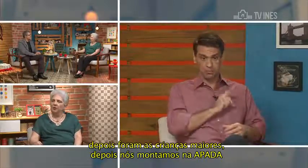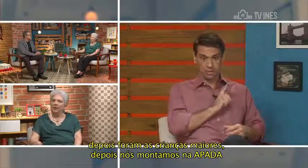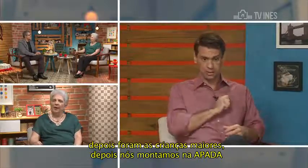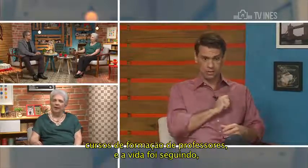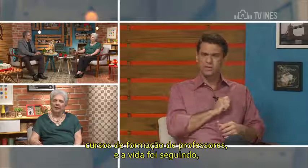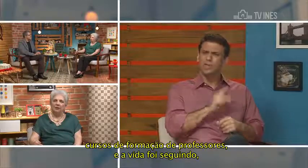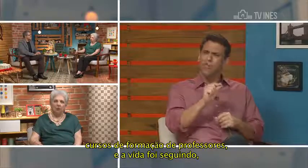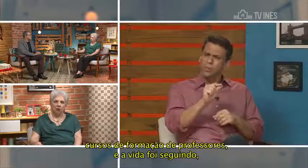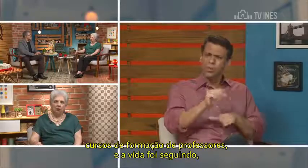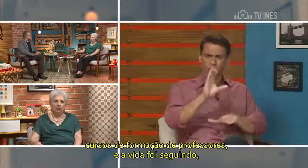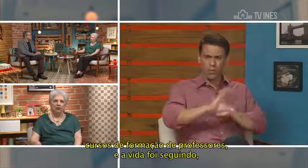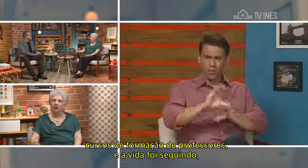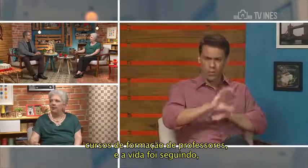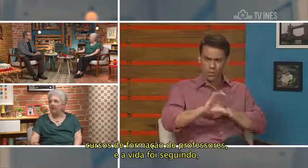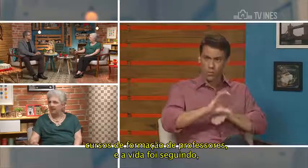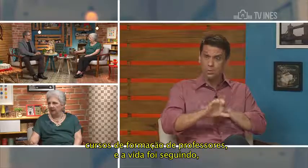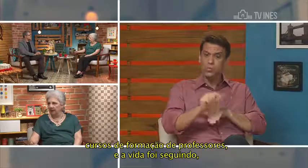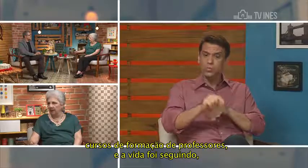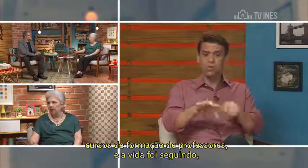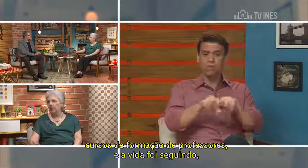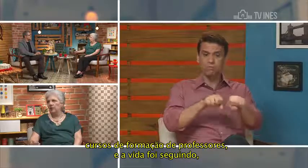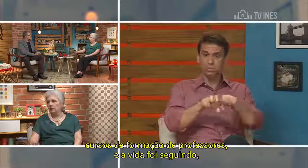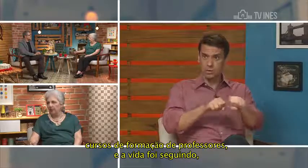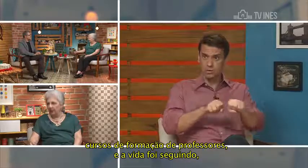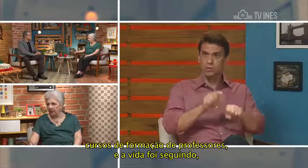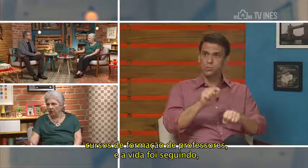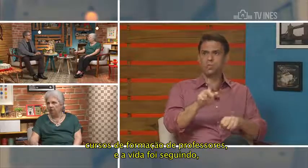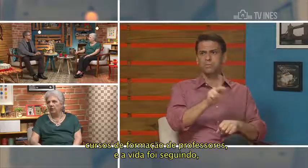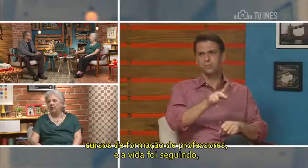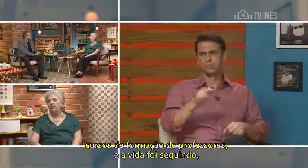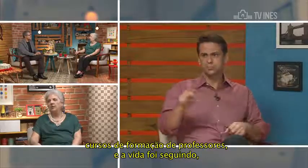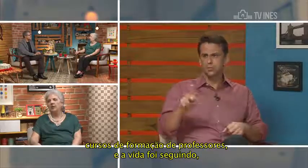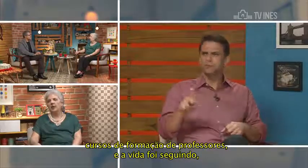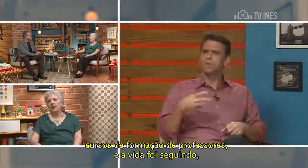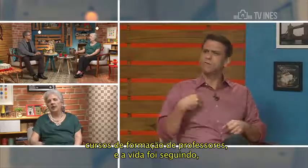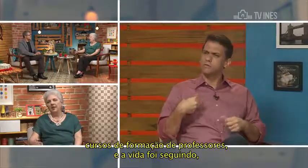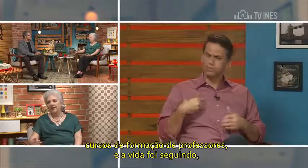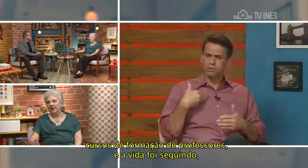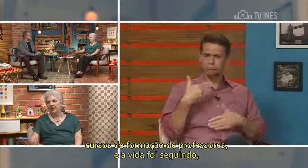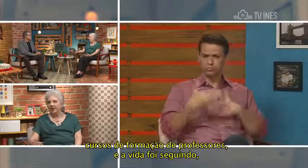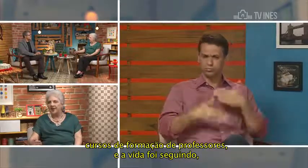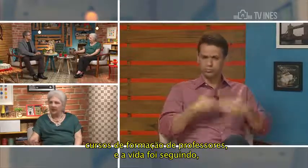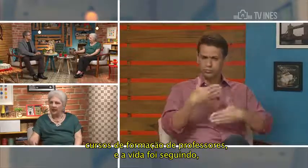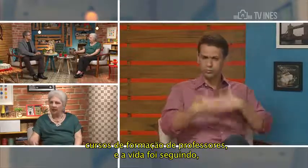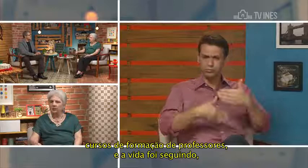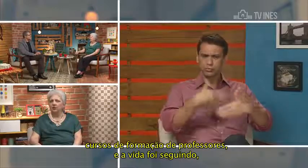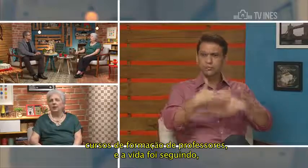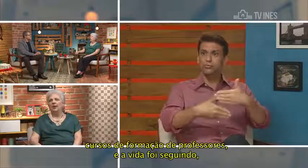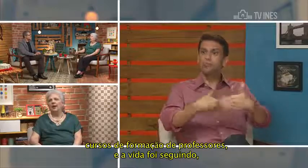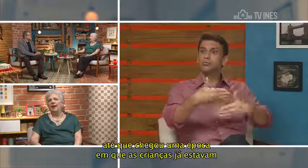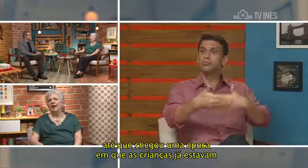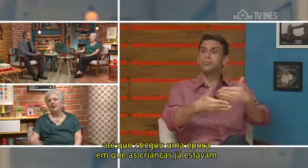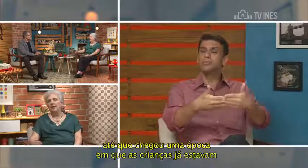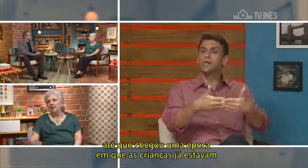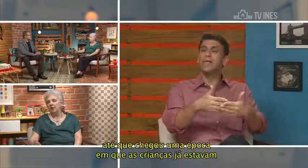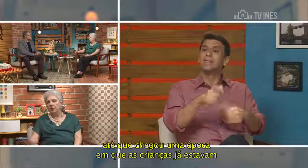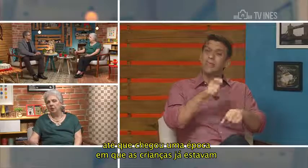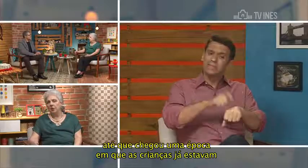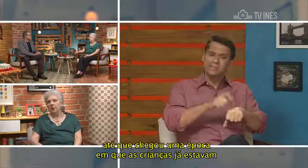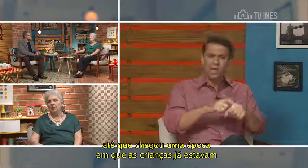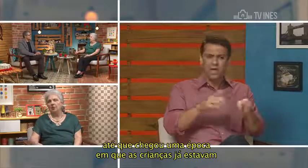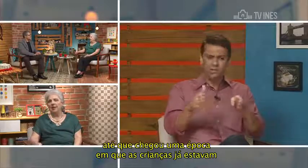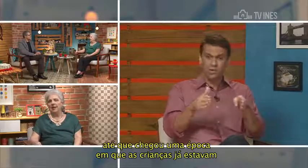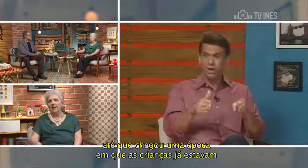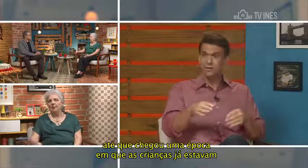montamos Na APADA Cursos de formação De professores E a vida foi seguindo Até que